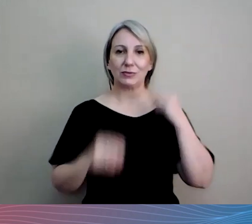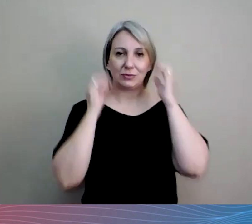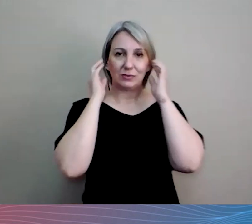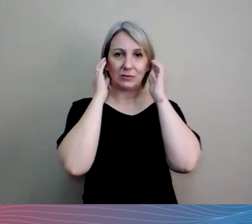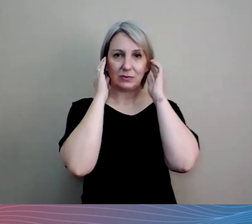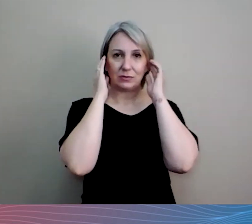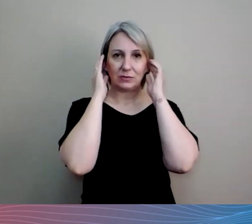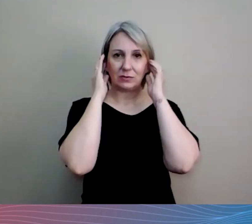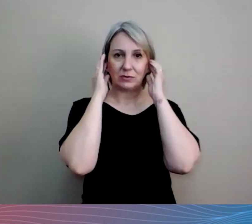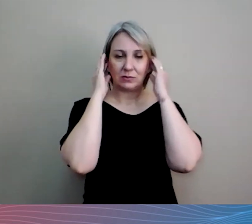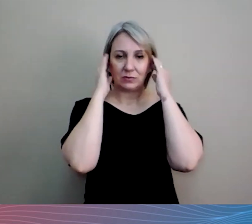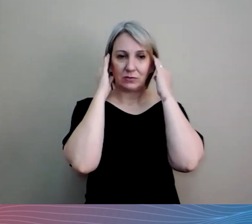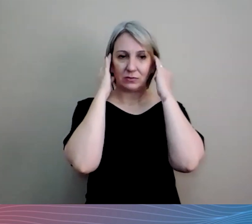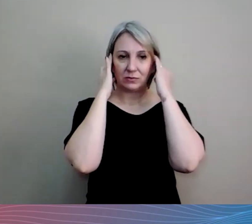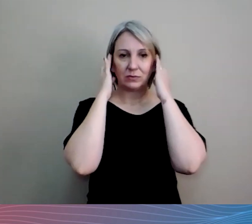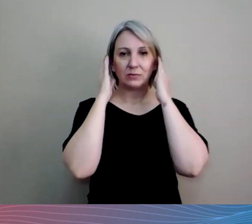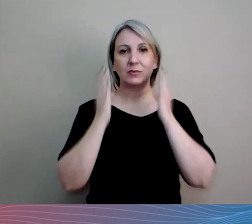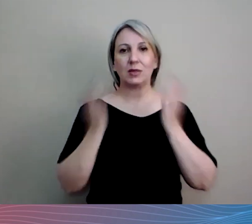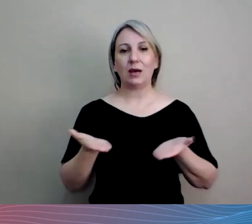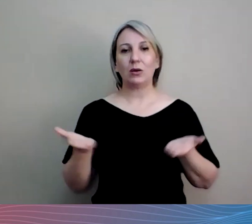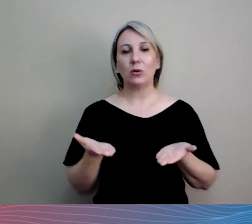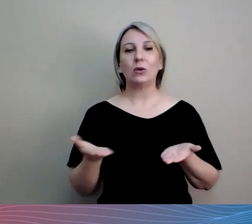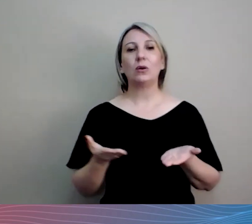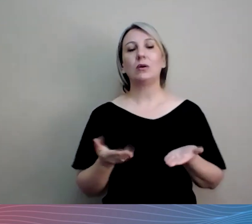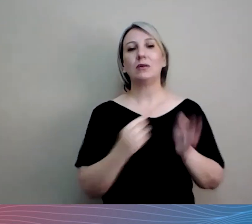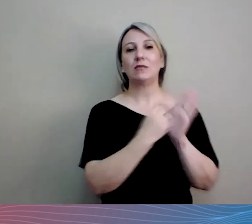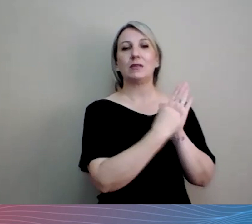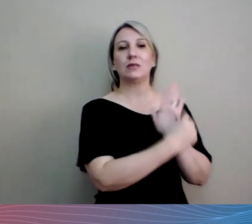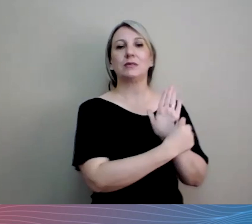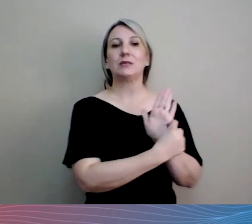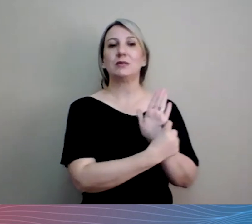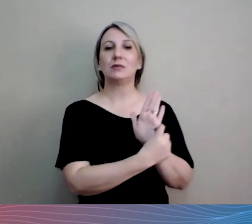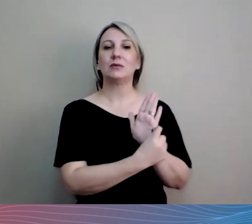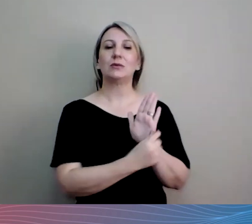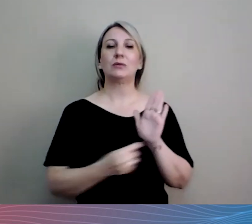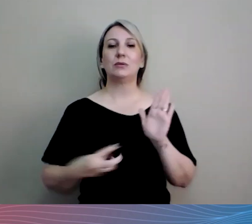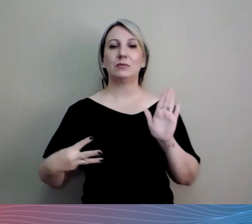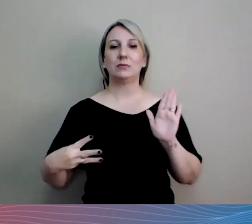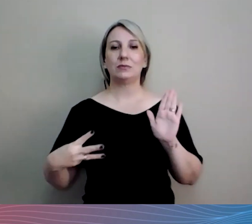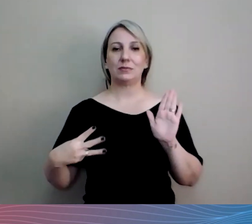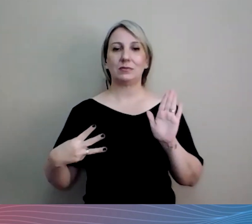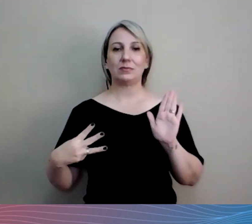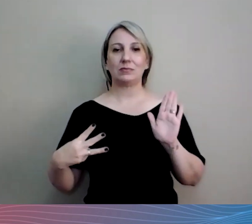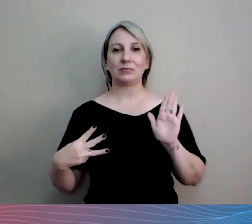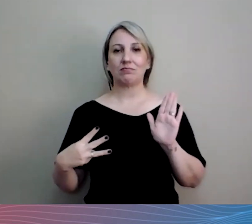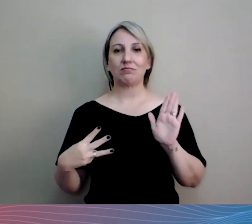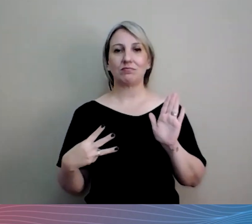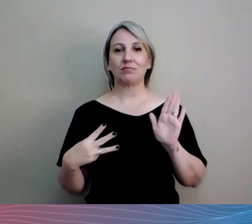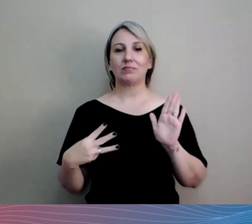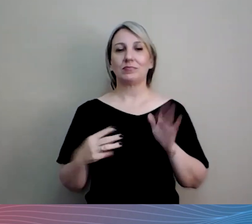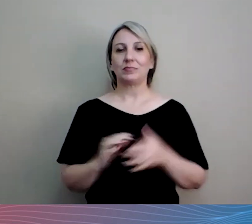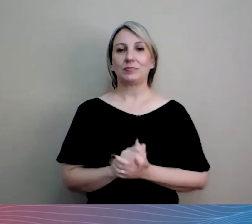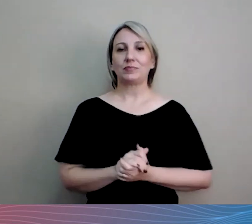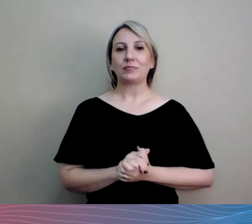que eu vou mostrar para vocês. Versículo 3: esforçando-vos